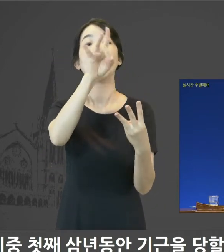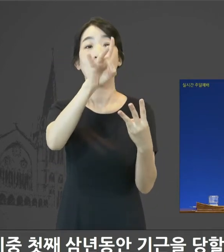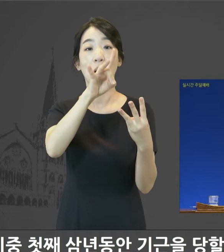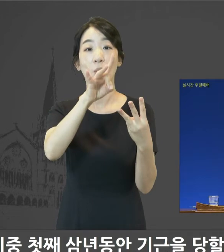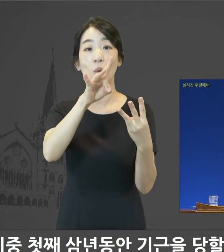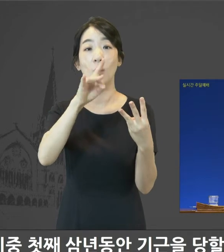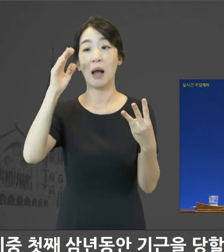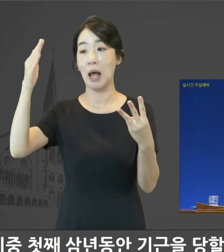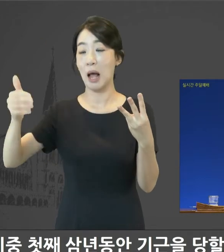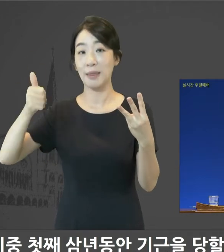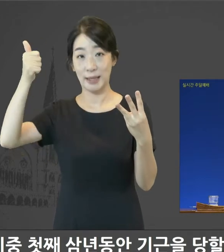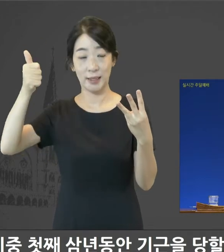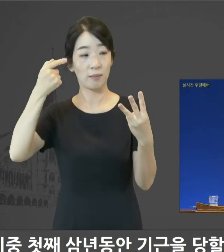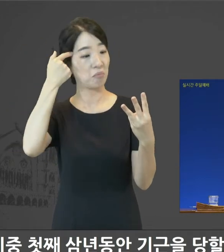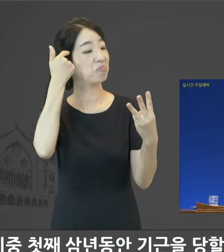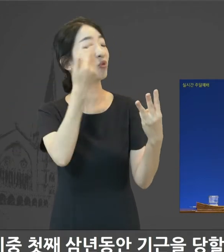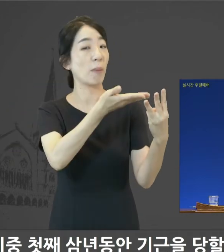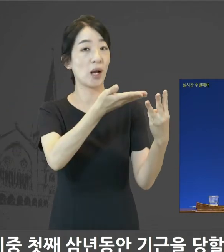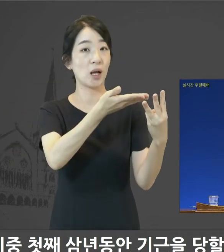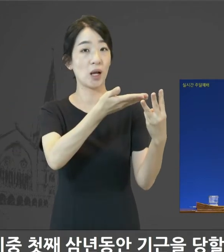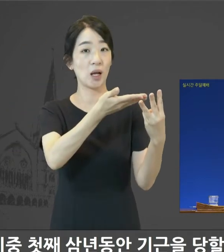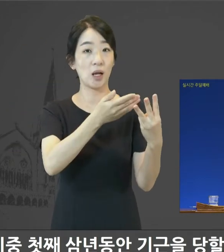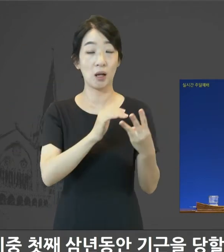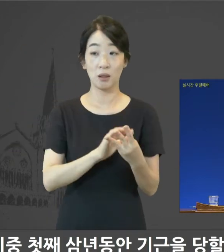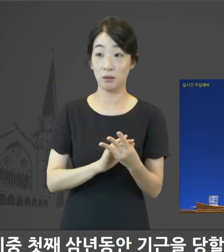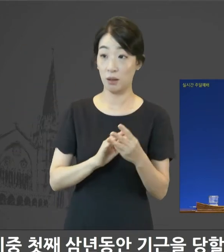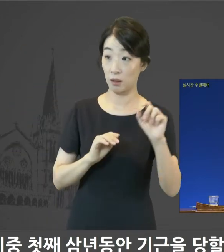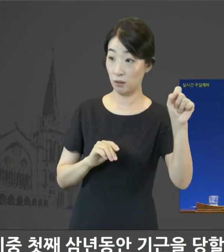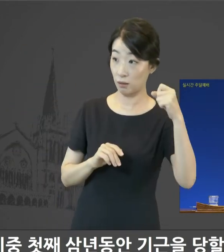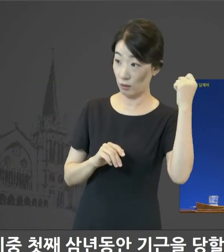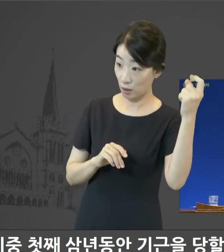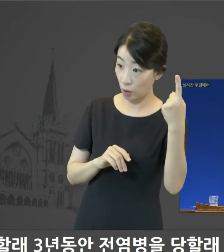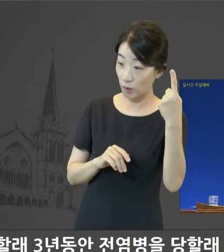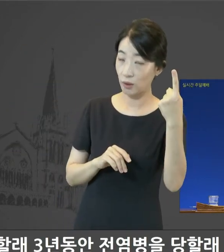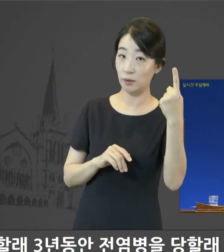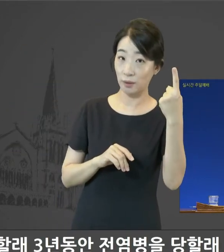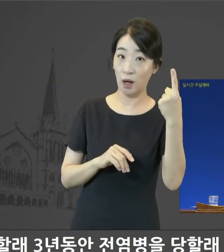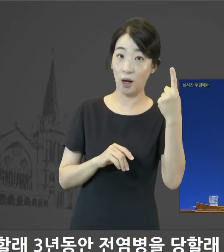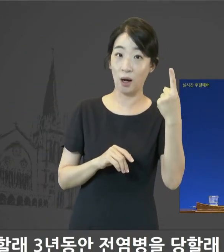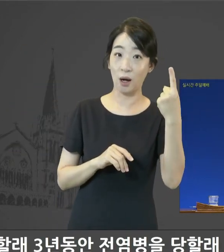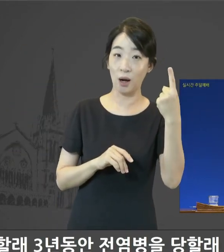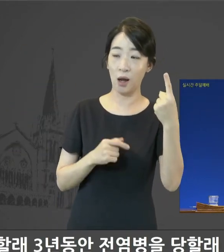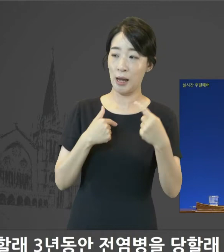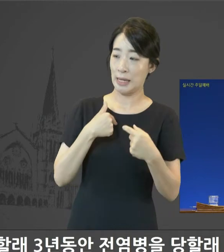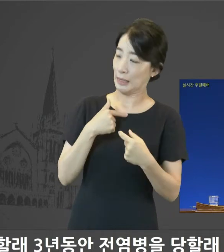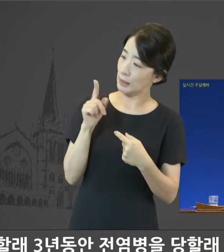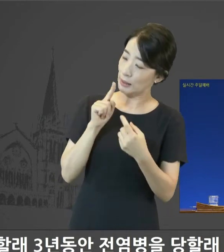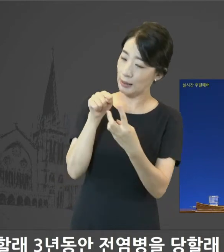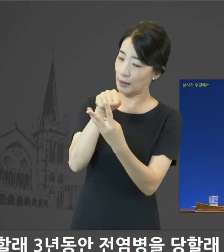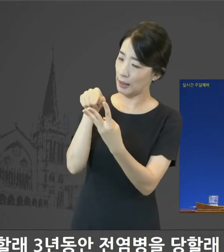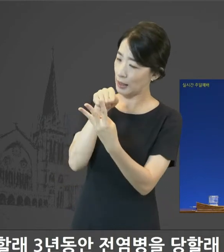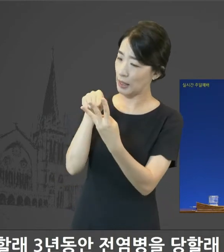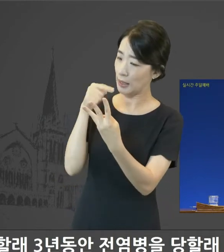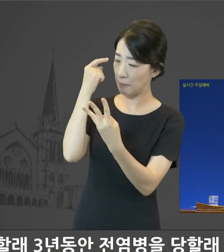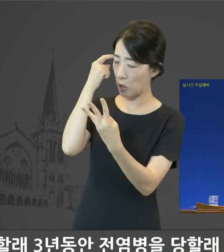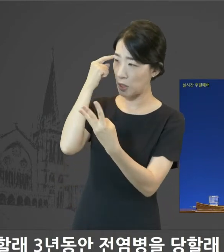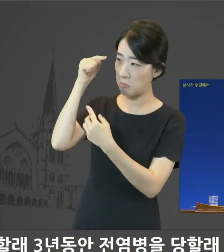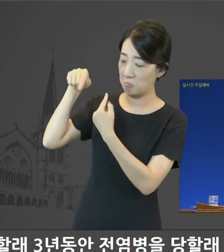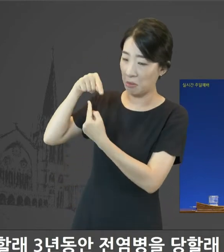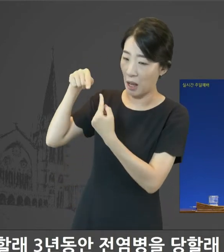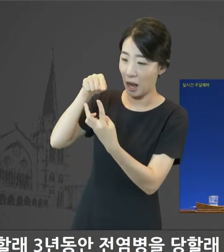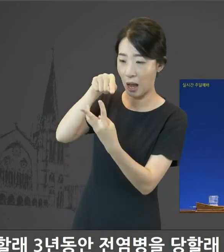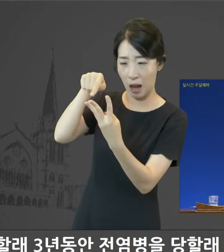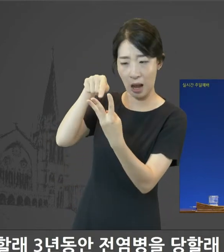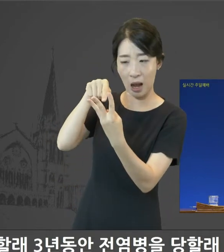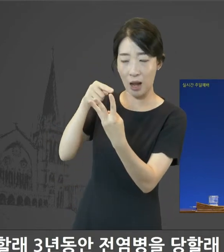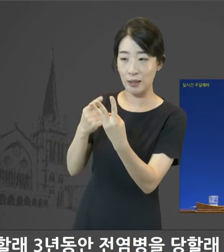죄송합니다, 다윗에게 이런 표현을 써서 깜찍한 사람인 것 같아요. 요 중에 가장 편한 걸 그때 머리를 돌려서 딱 구한 거야.